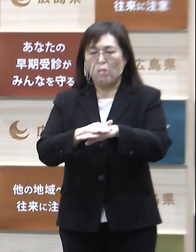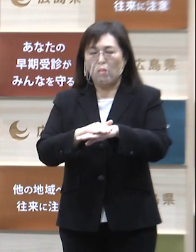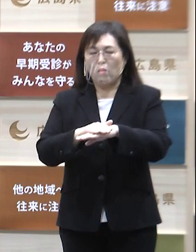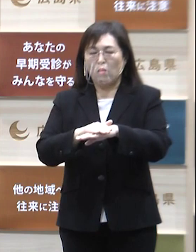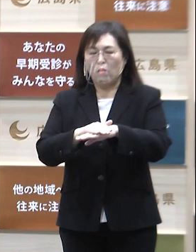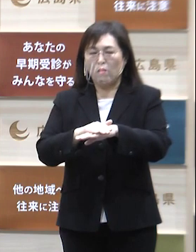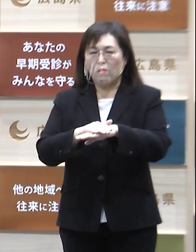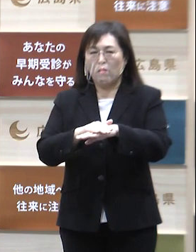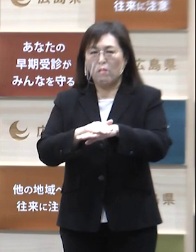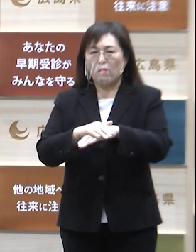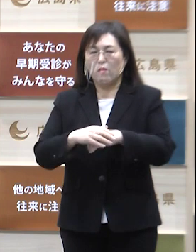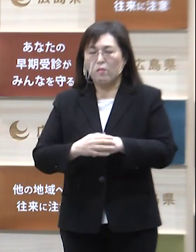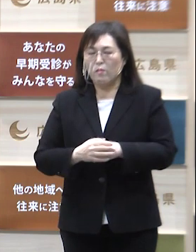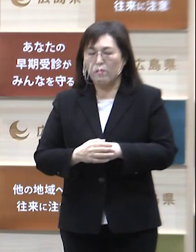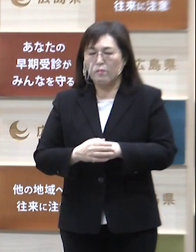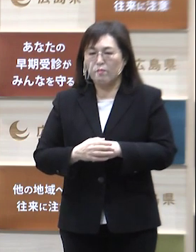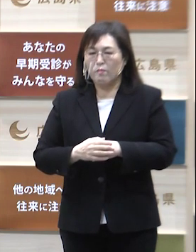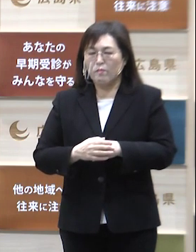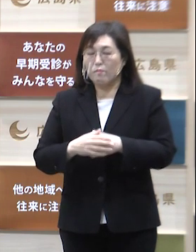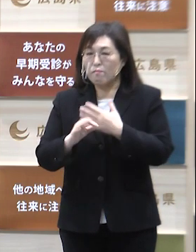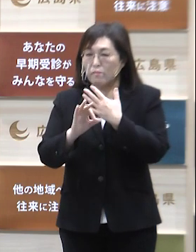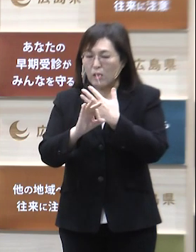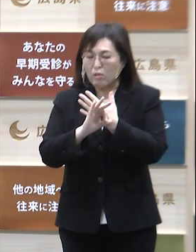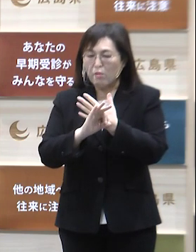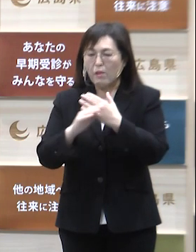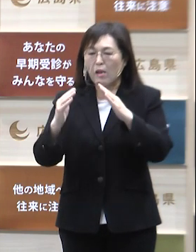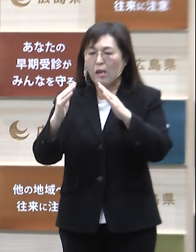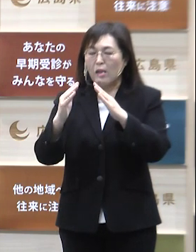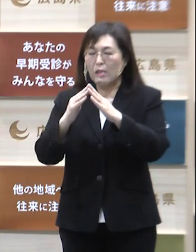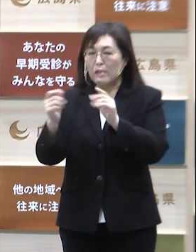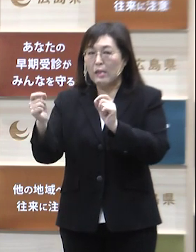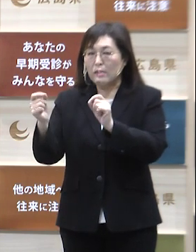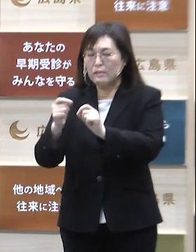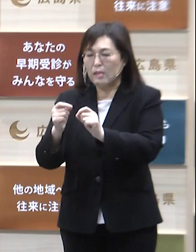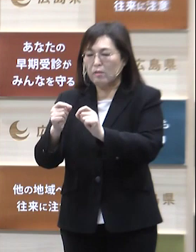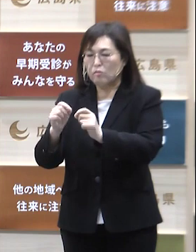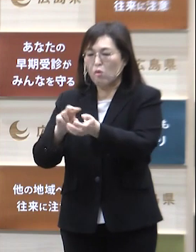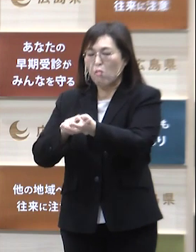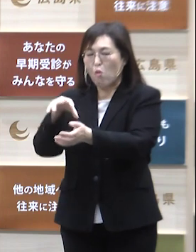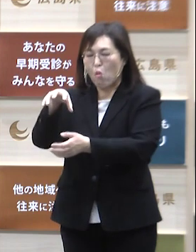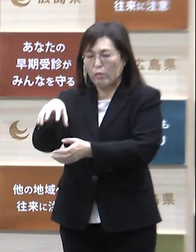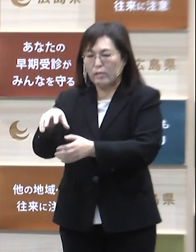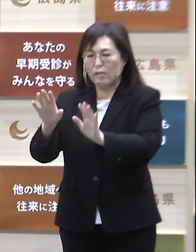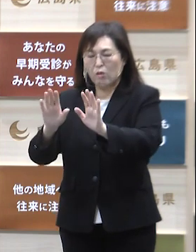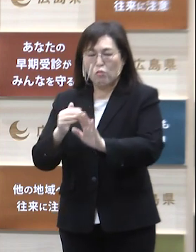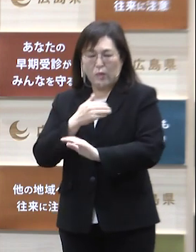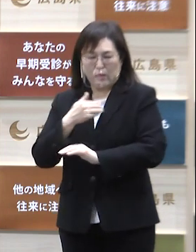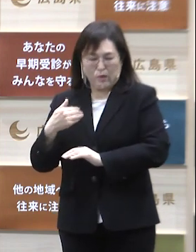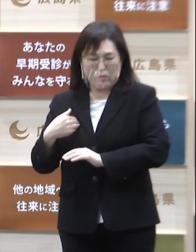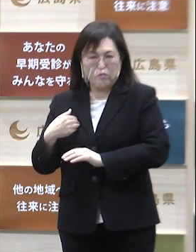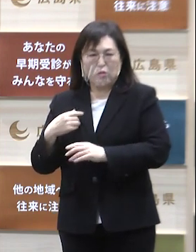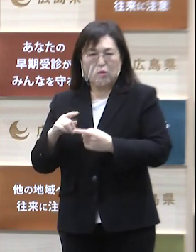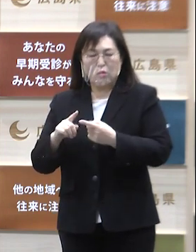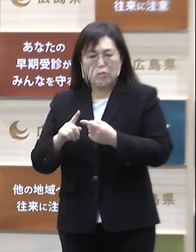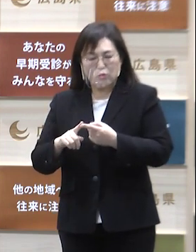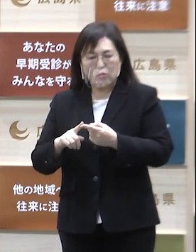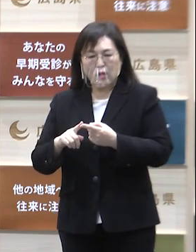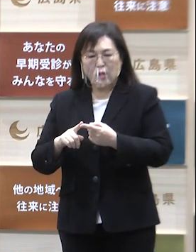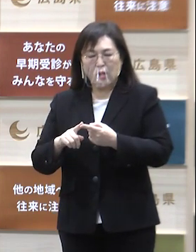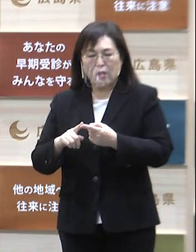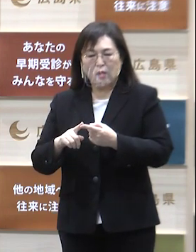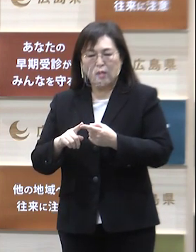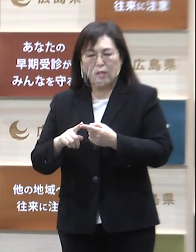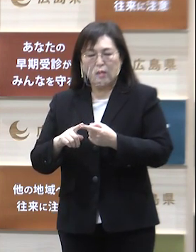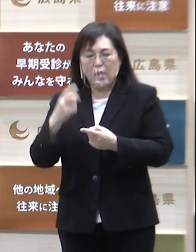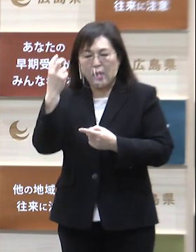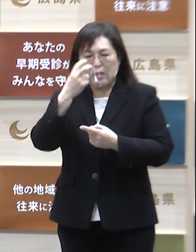ばですね、近所のクリニックで受けられるようにするですとか、あるいはその簡易検査キットを各住民に送る